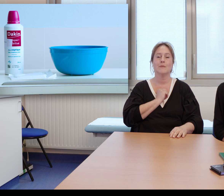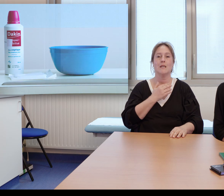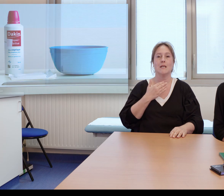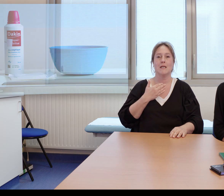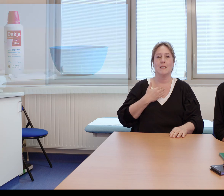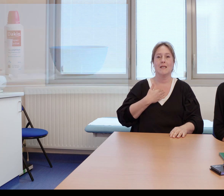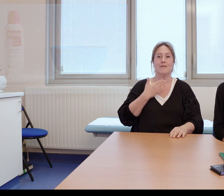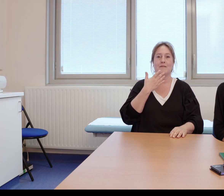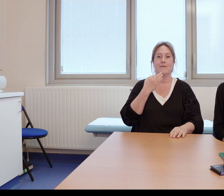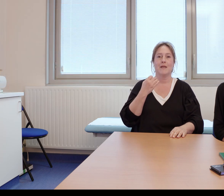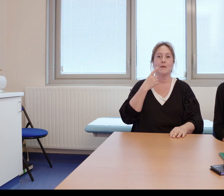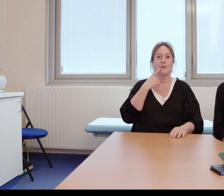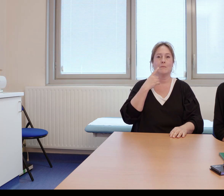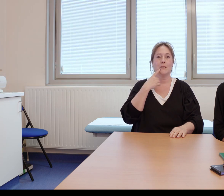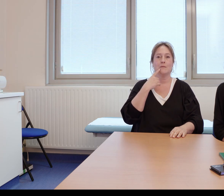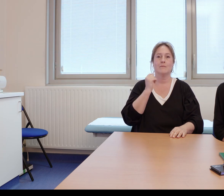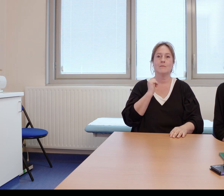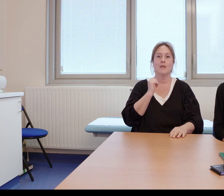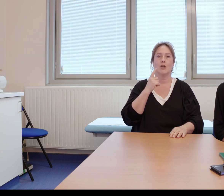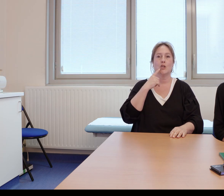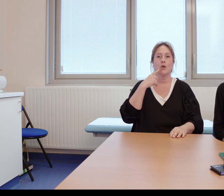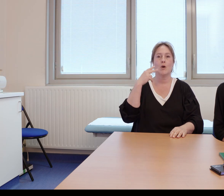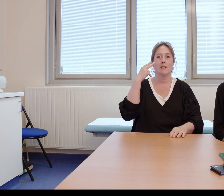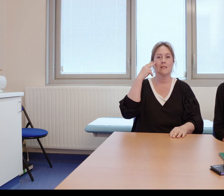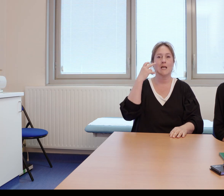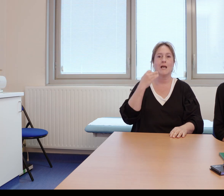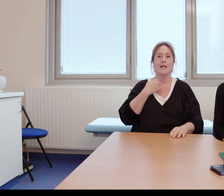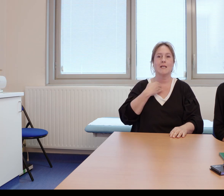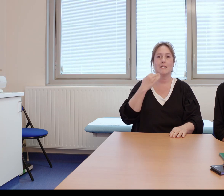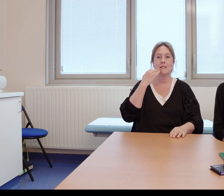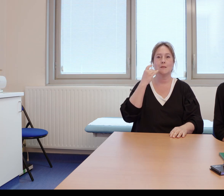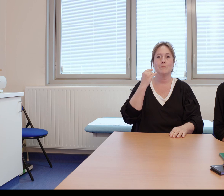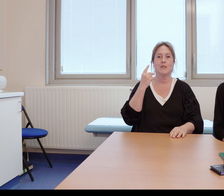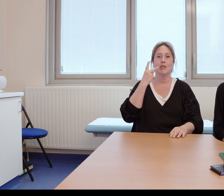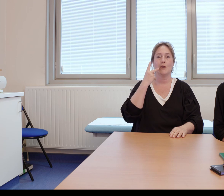Et faire pipi dans un récipient stérile.